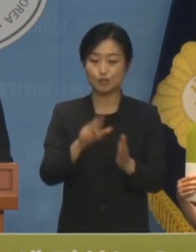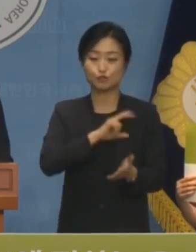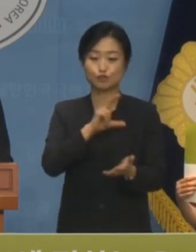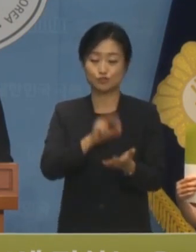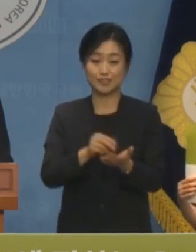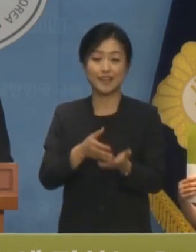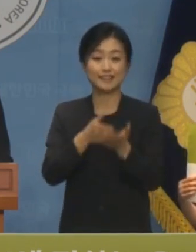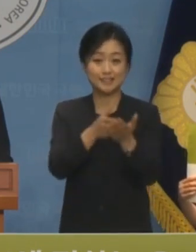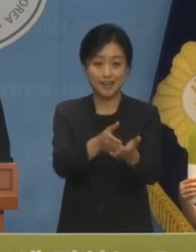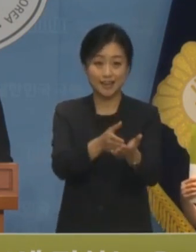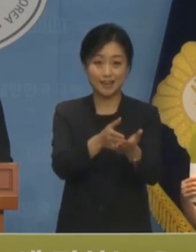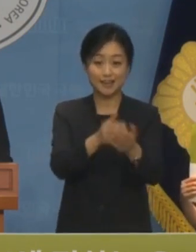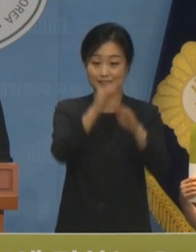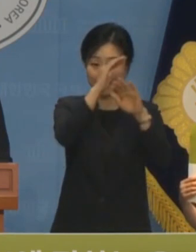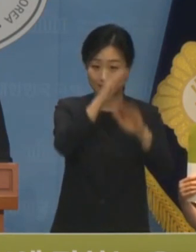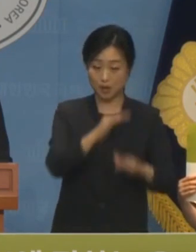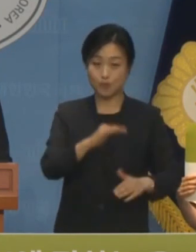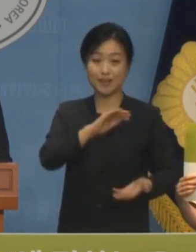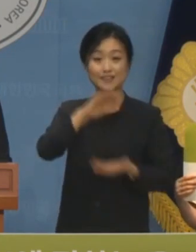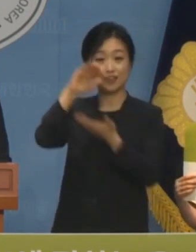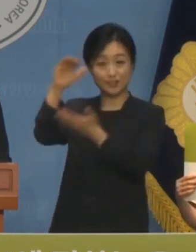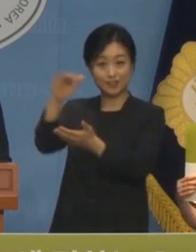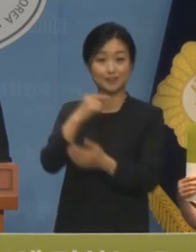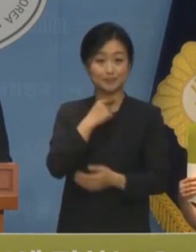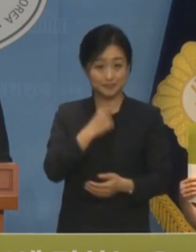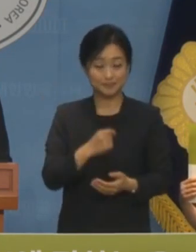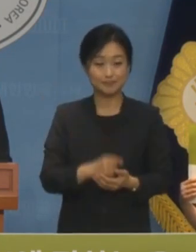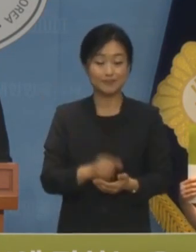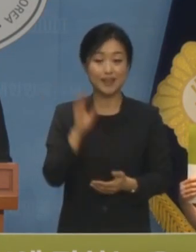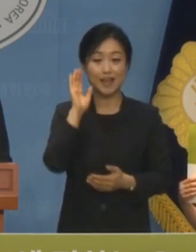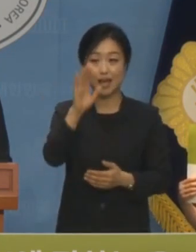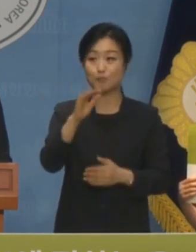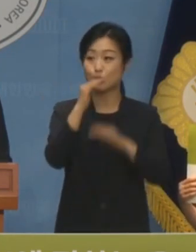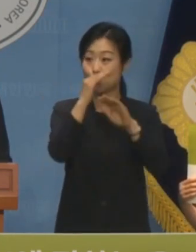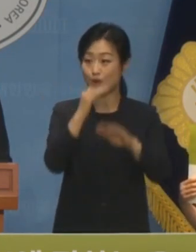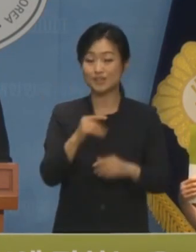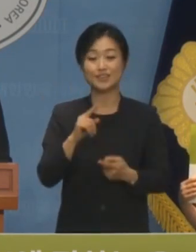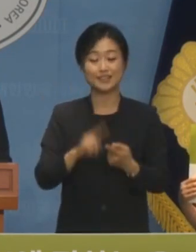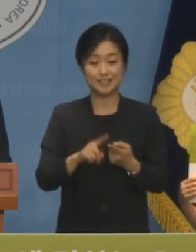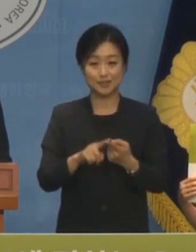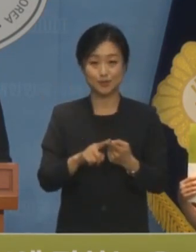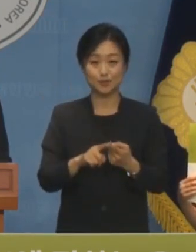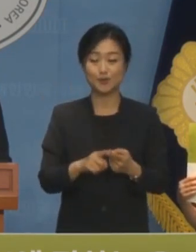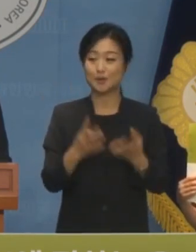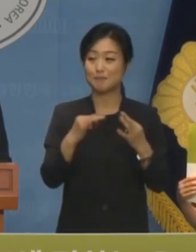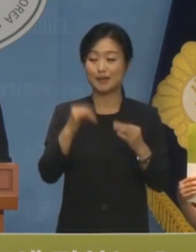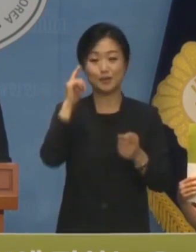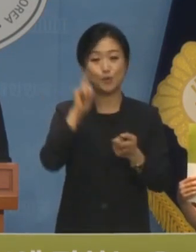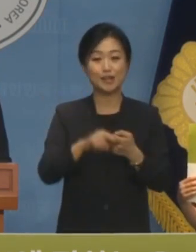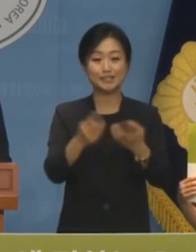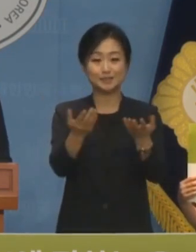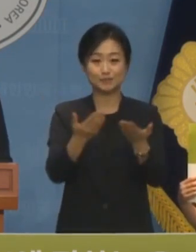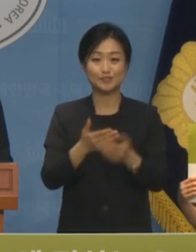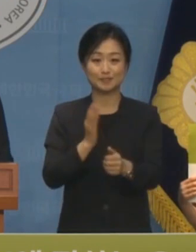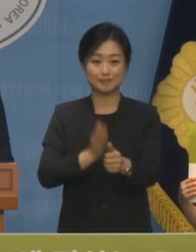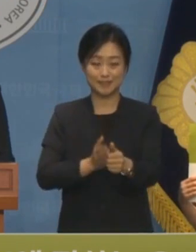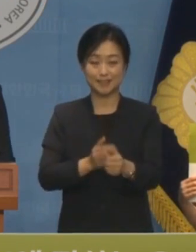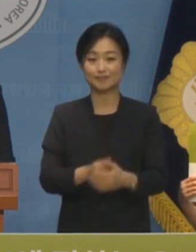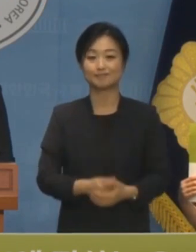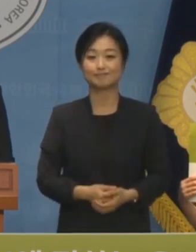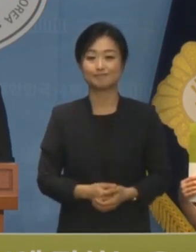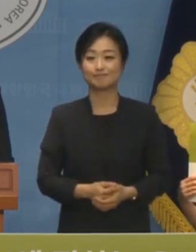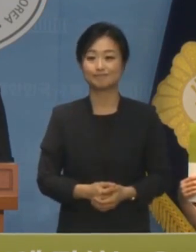목소리를 유엔 아동권리위원회에 전달하고자 합니다. 향후 진행되는 과정에 대해서도 많은 관심 부탁드립니다.